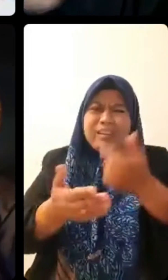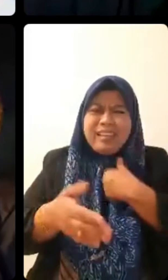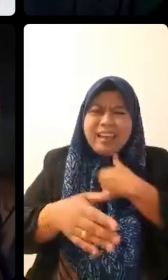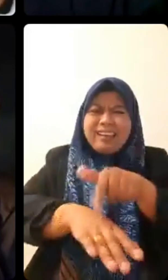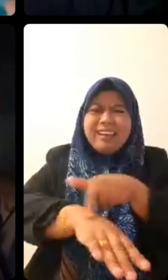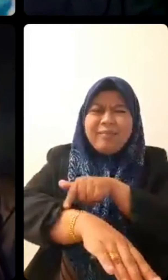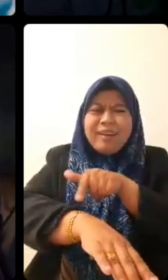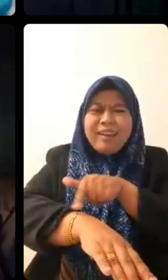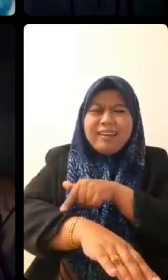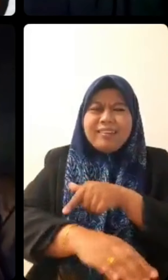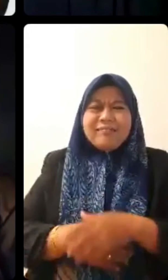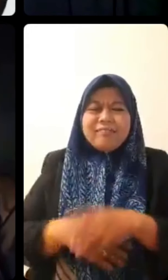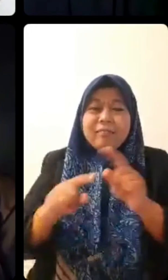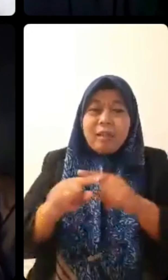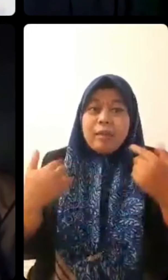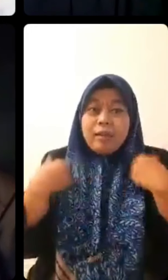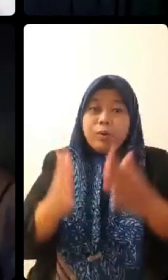Tapi ada orang cepat, ada yang cepat.